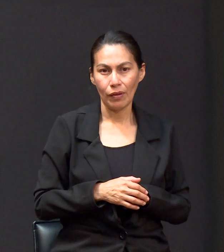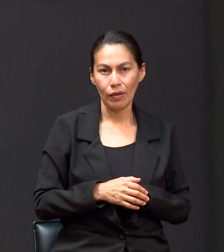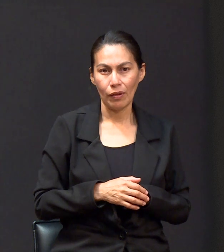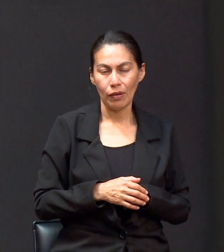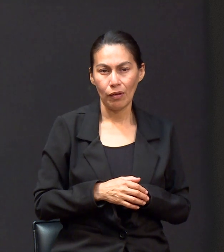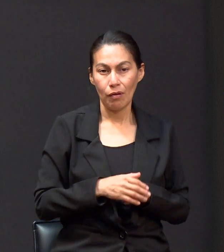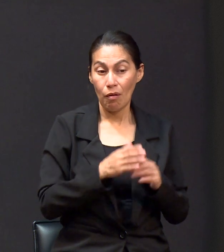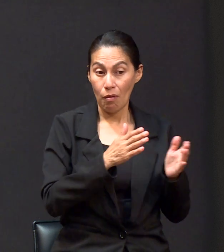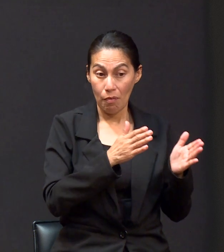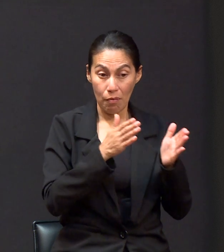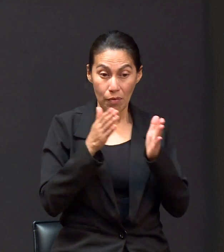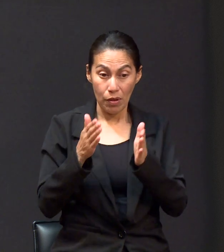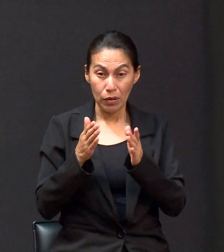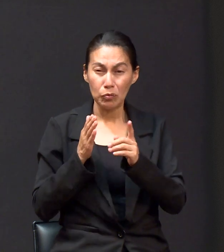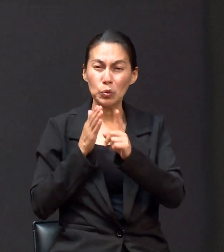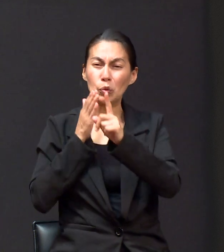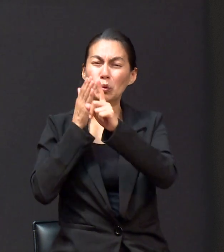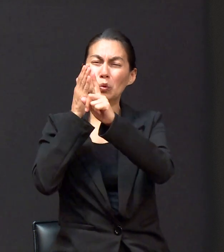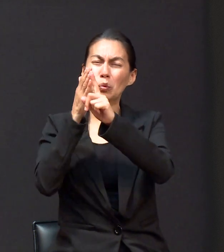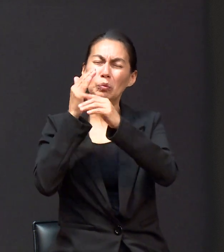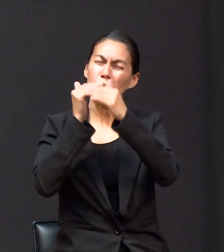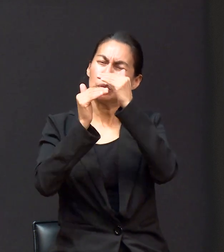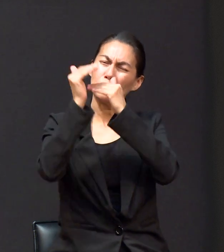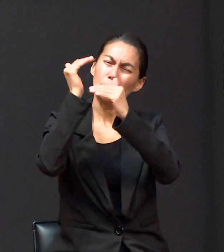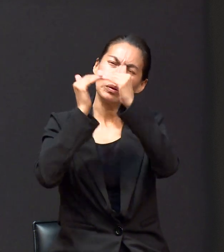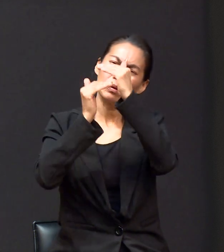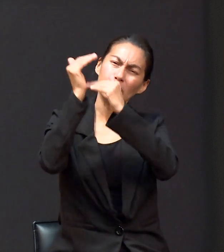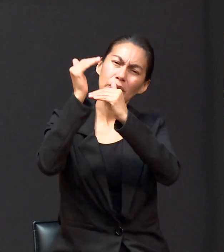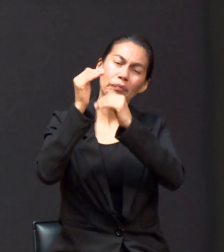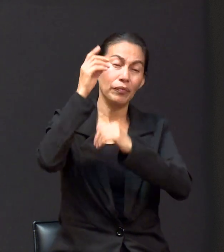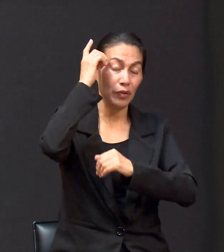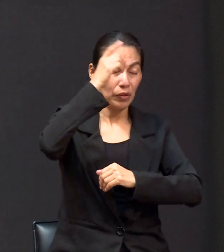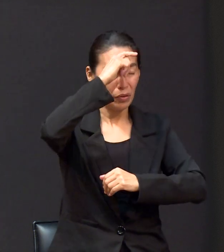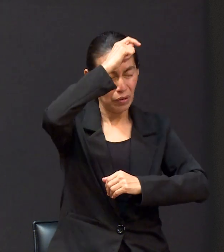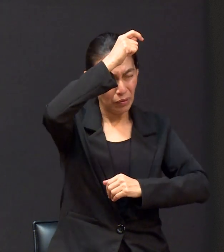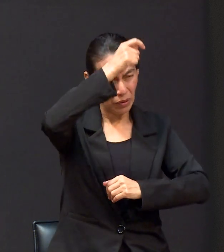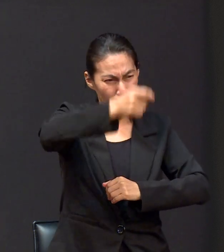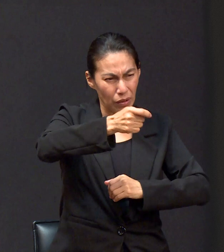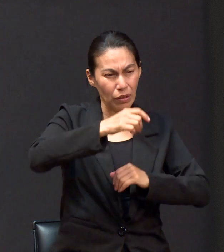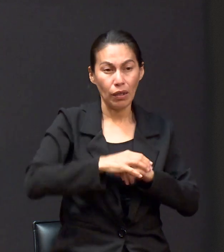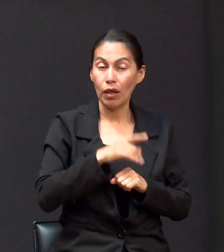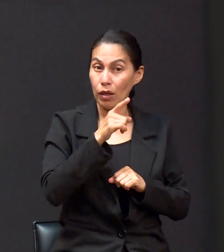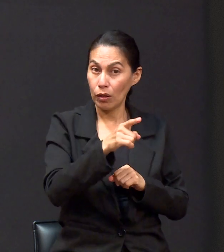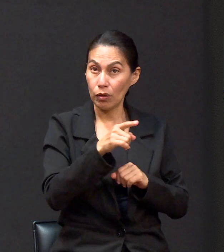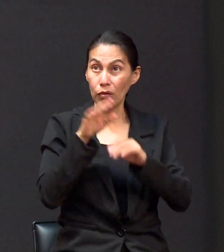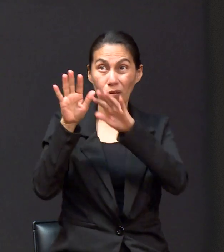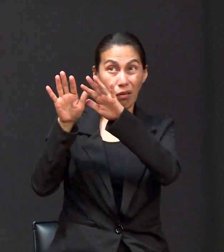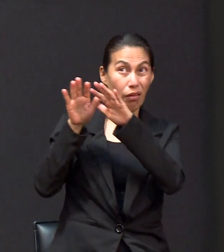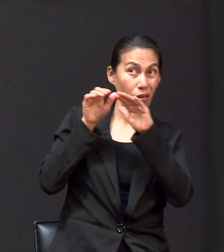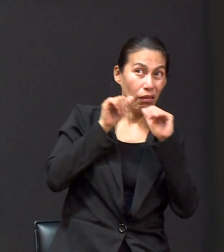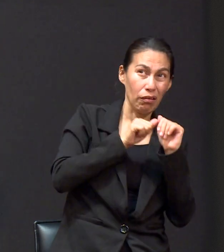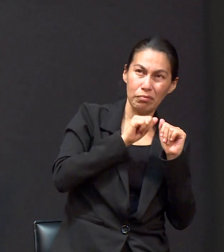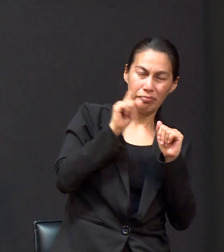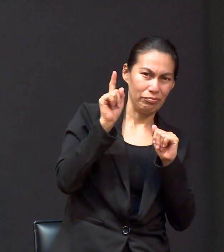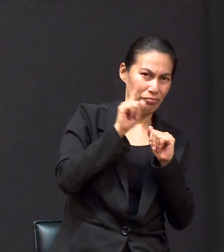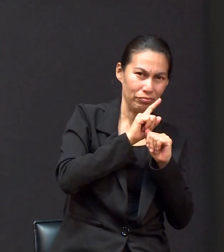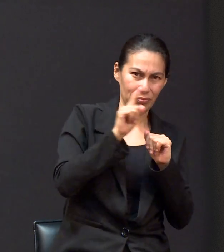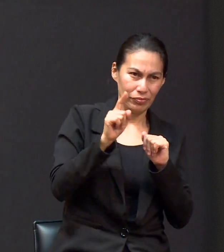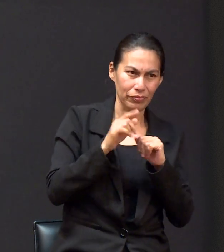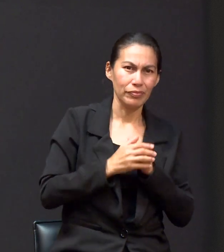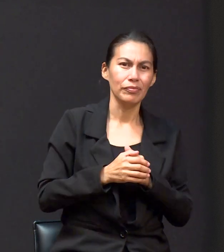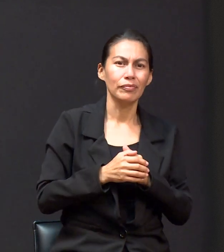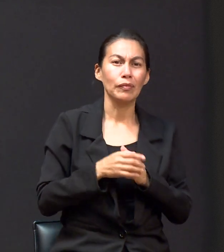Tienes un gran deseo de progreso. Dios te siga bendiciendo y que nunca te apartes de